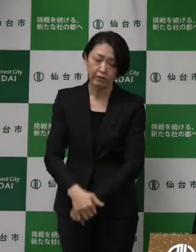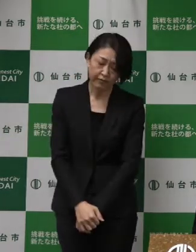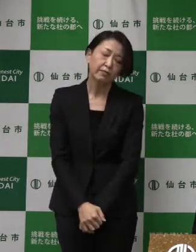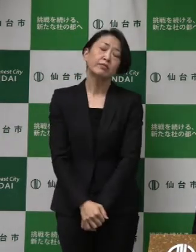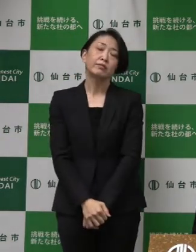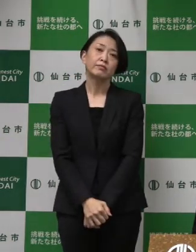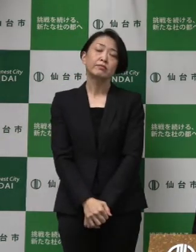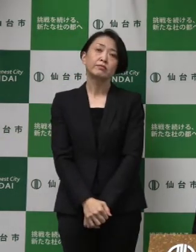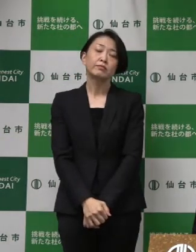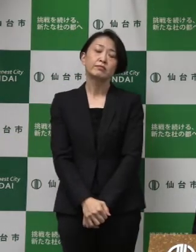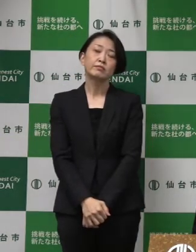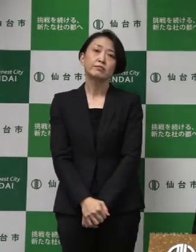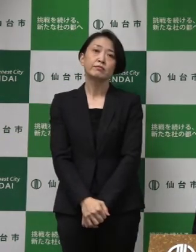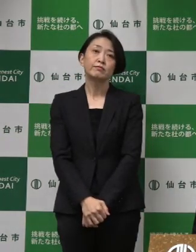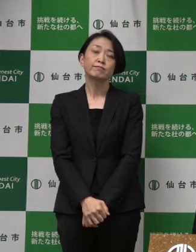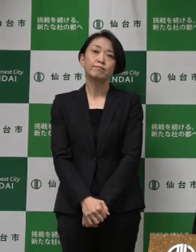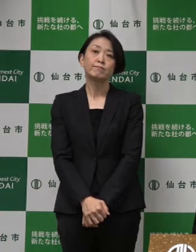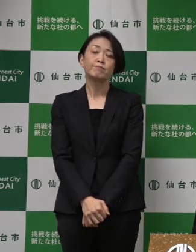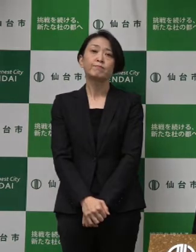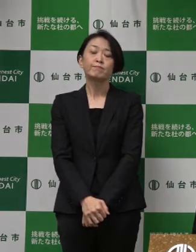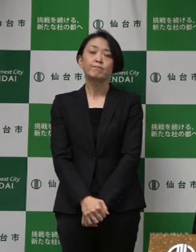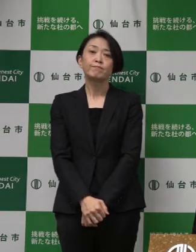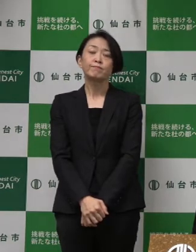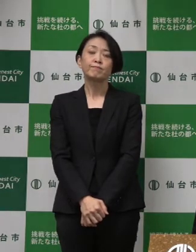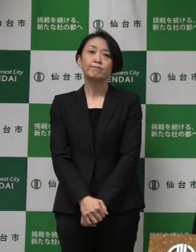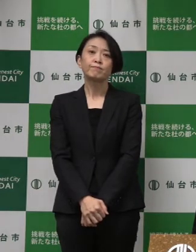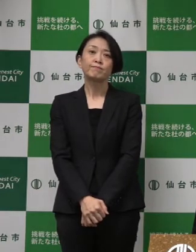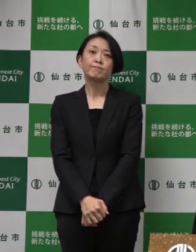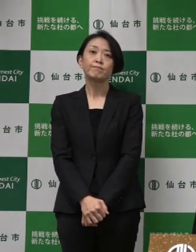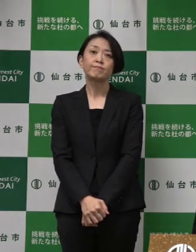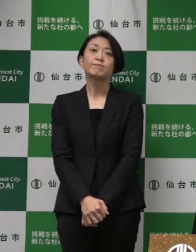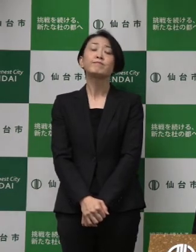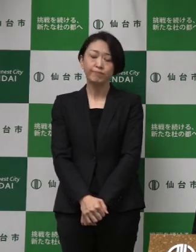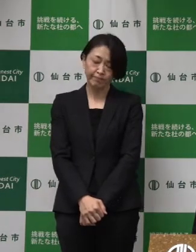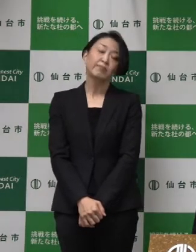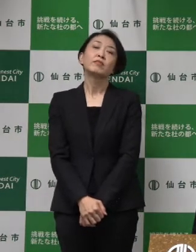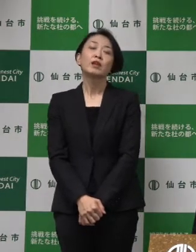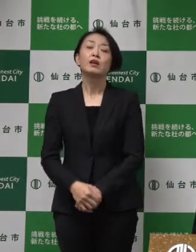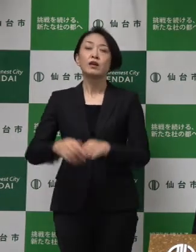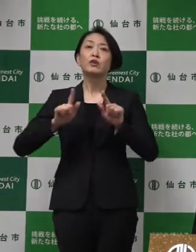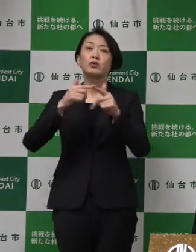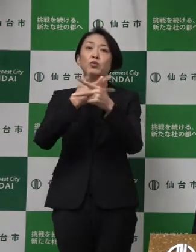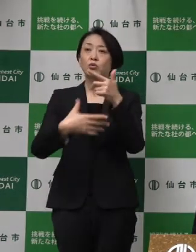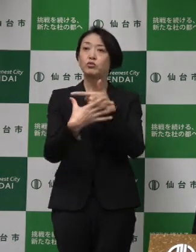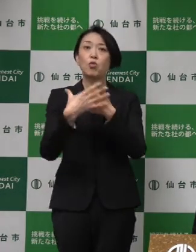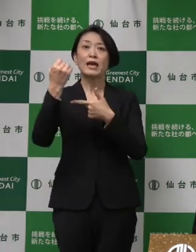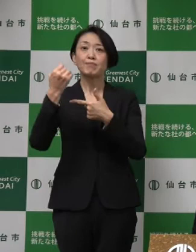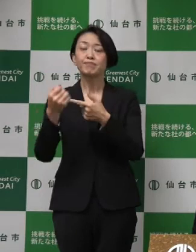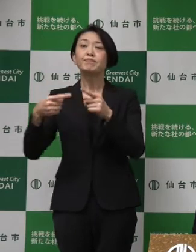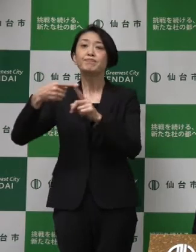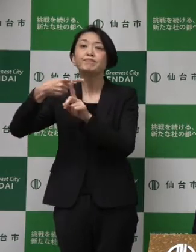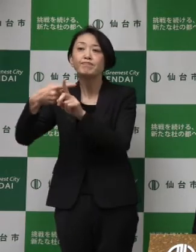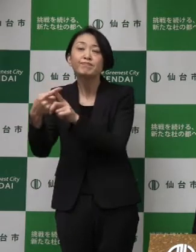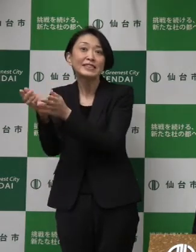。このような状況も踏まえまして、東北6県および新潟県の知事、